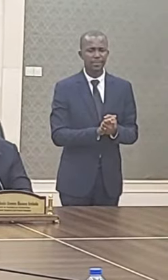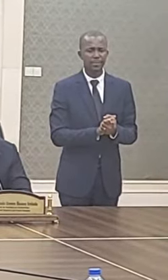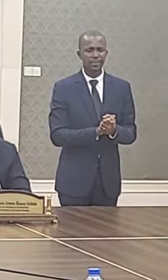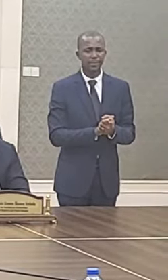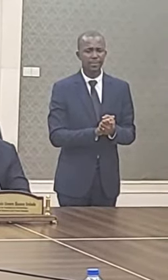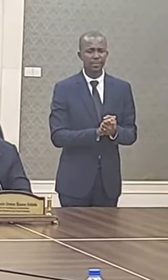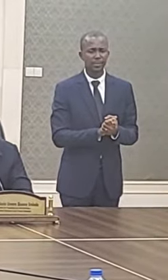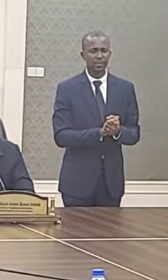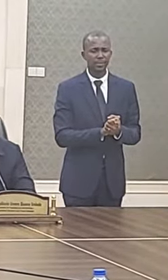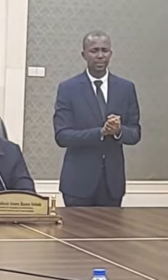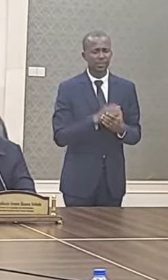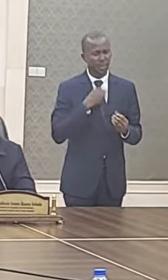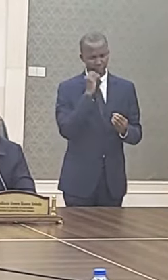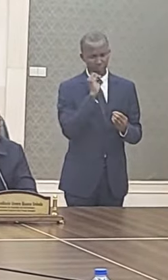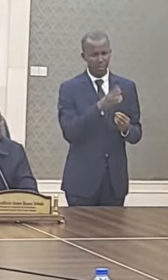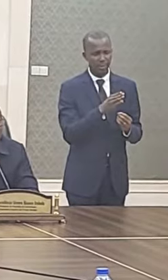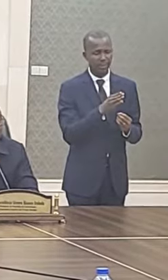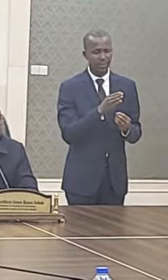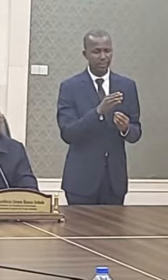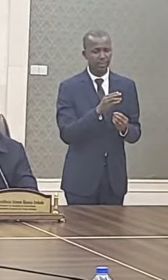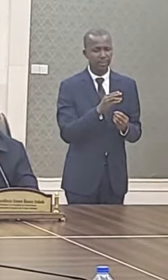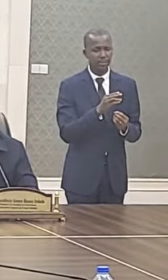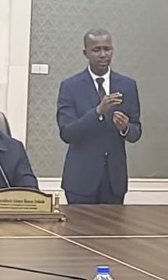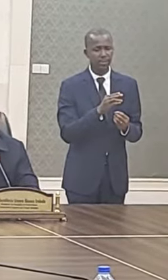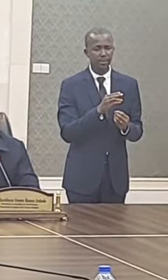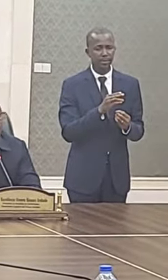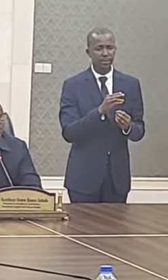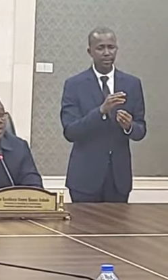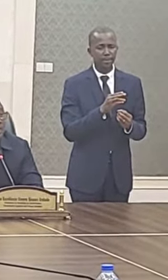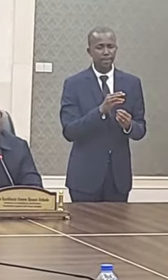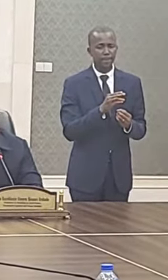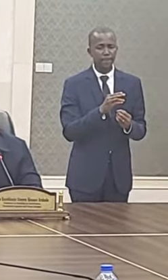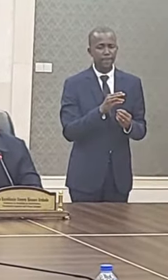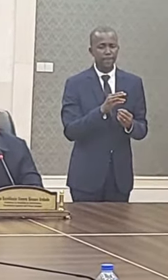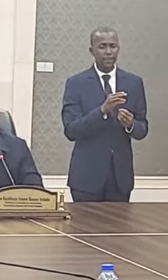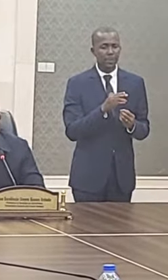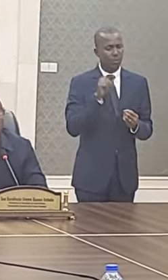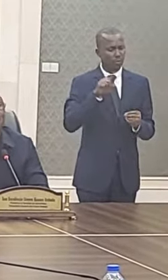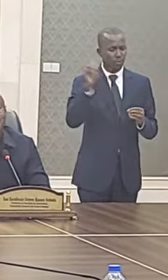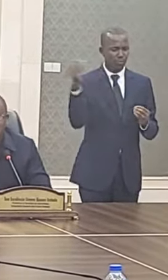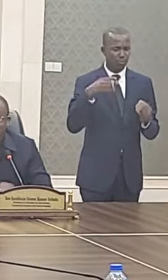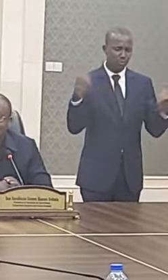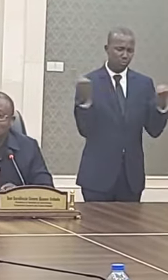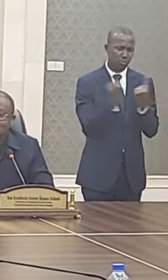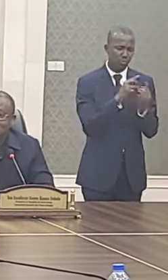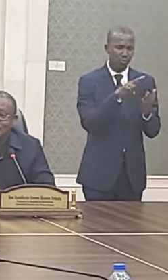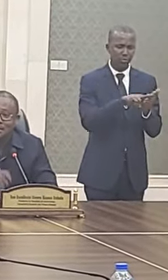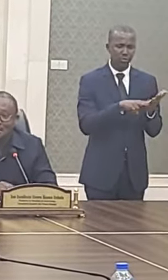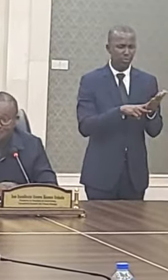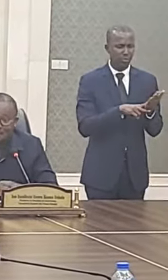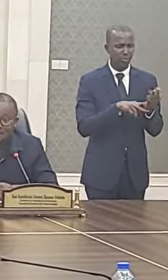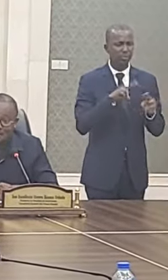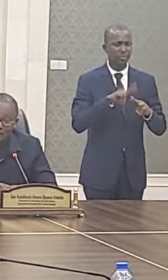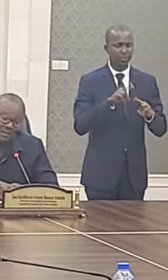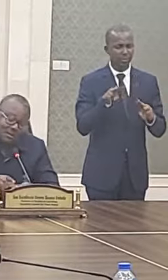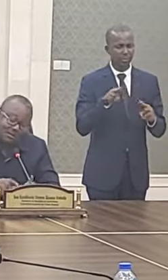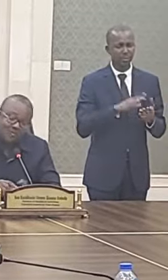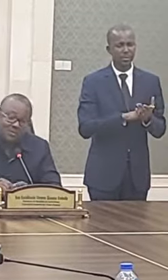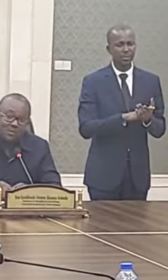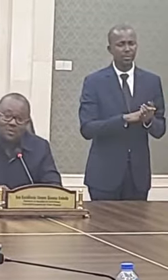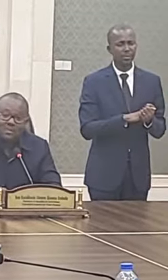Il m'a donné un conseil. Il m'a dit, tu sais, Nathan, il ne peut pas juste aider ici, et même en Asie. Il